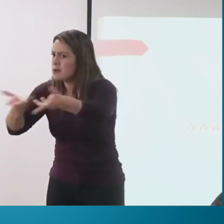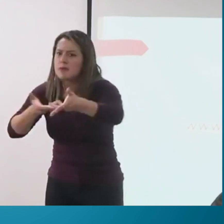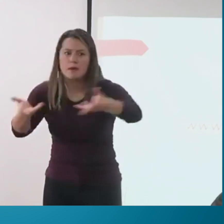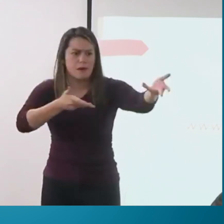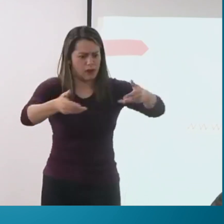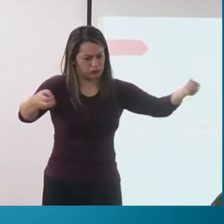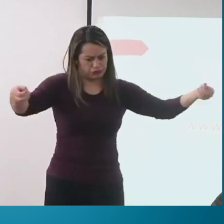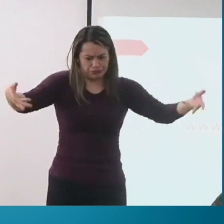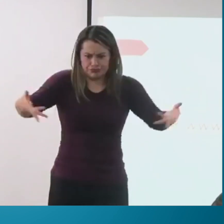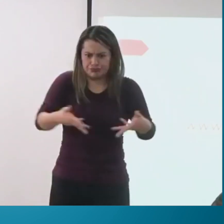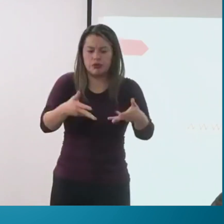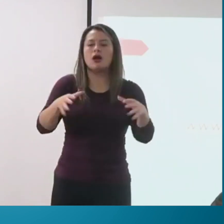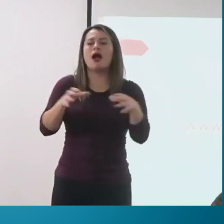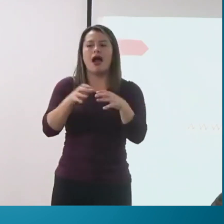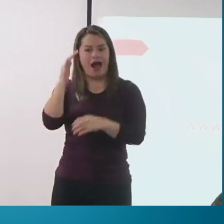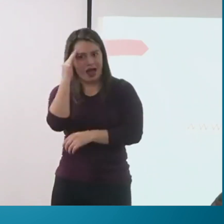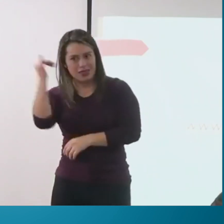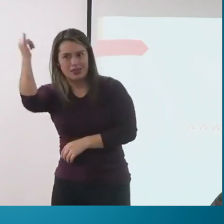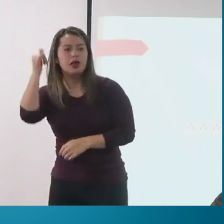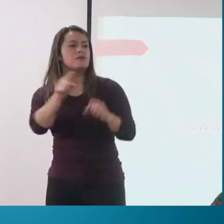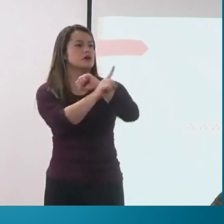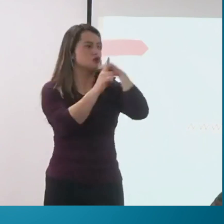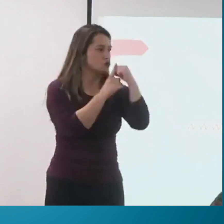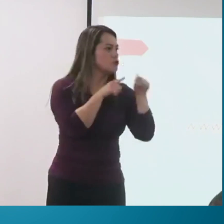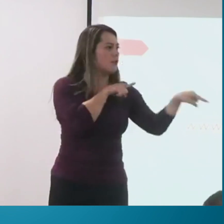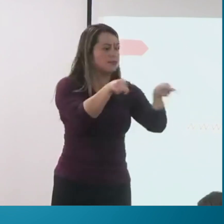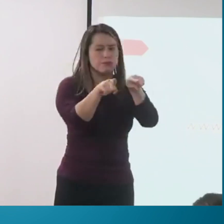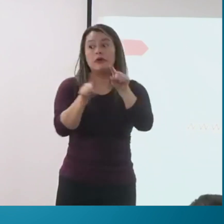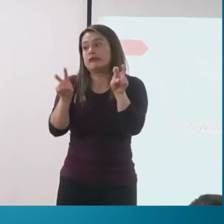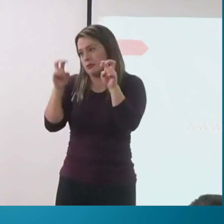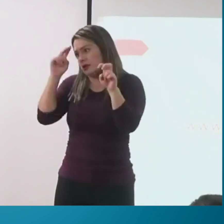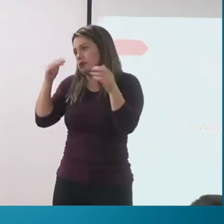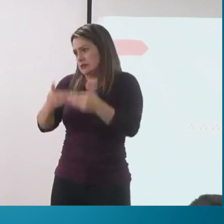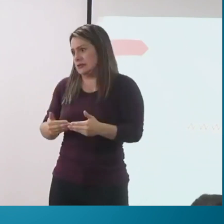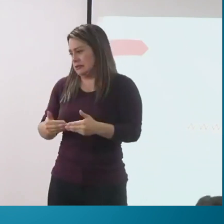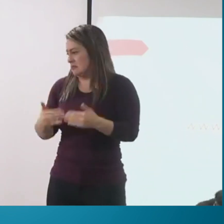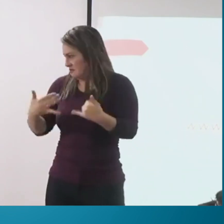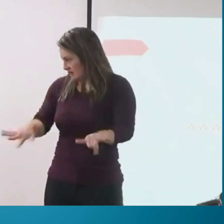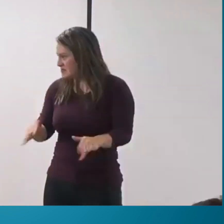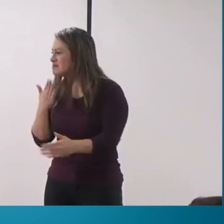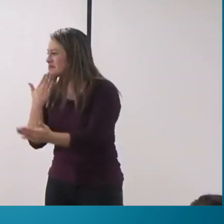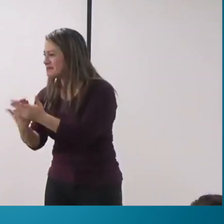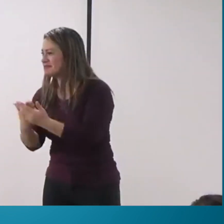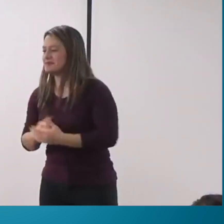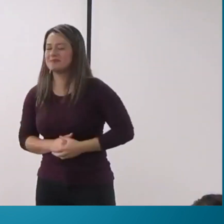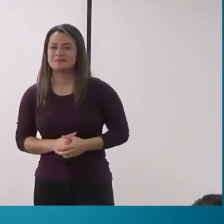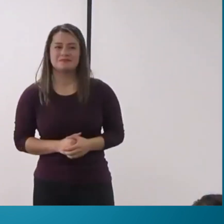entre todos como academia y como sociedad que nos interesa el tema de discapacidad. Muchas gracias.